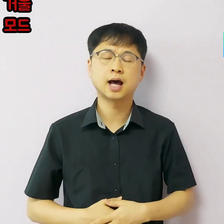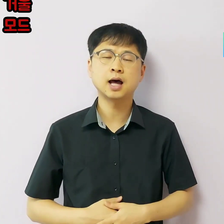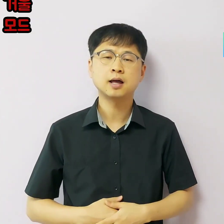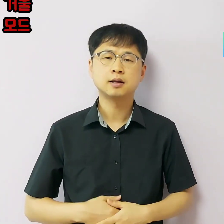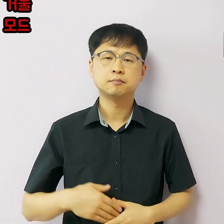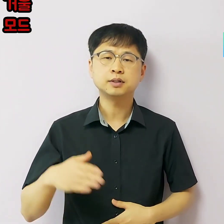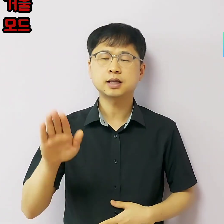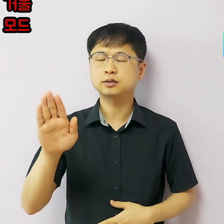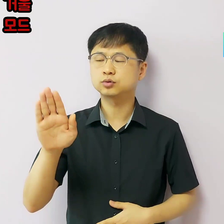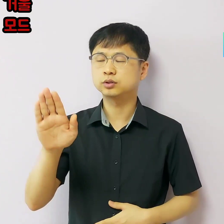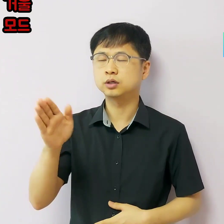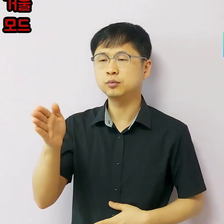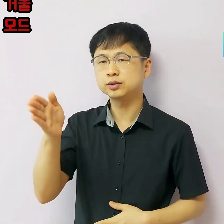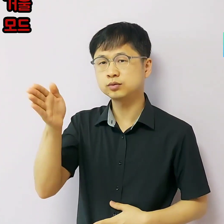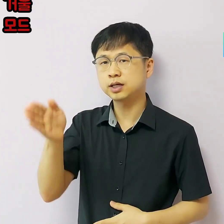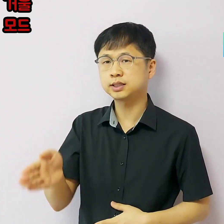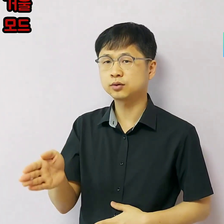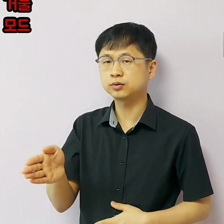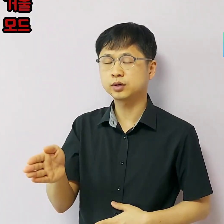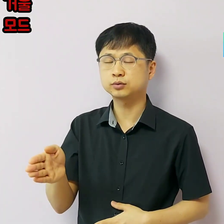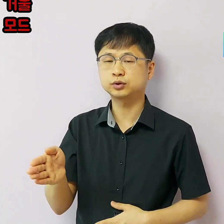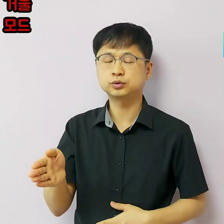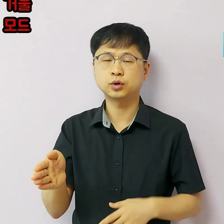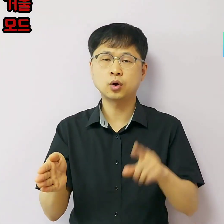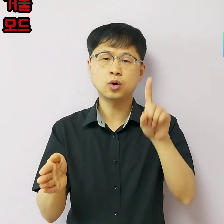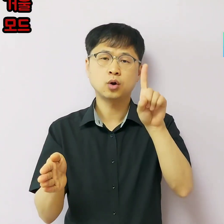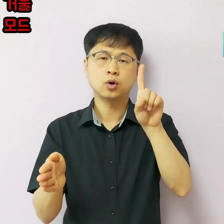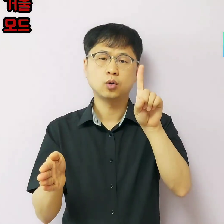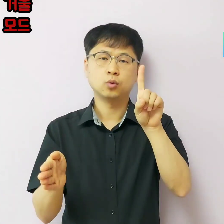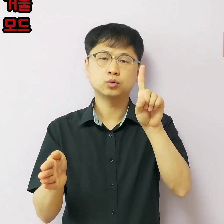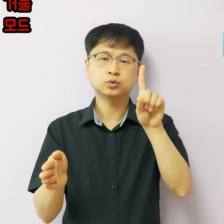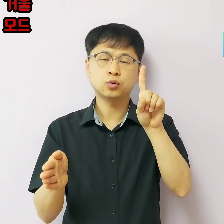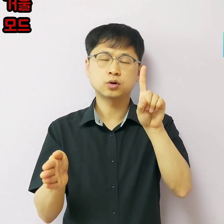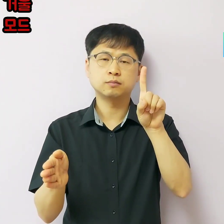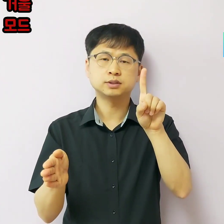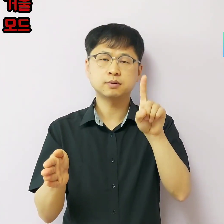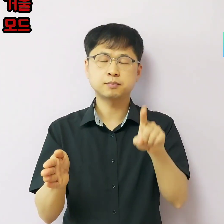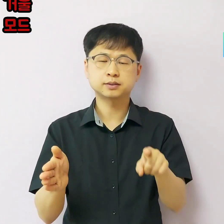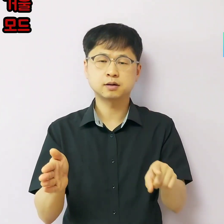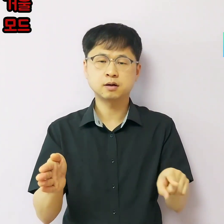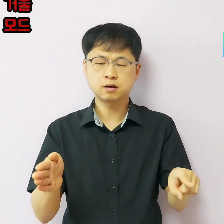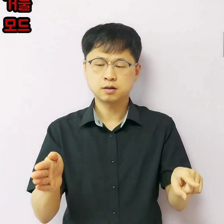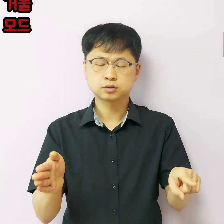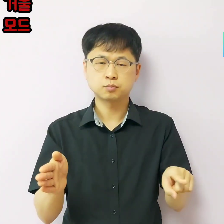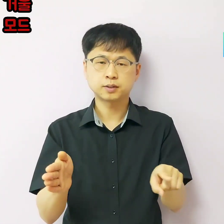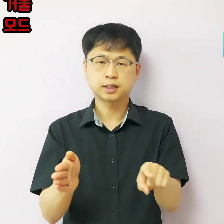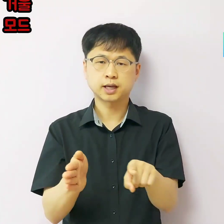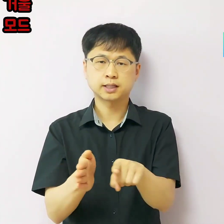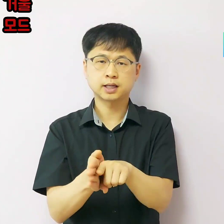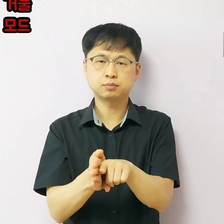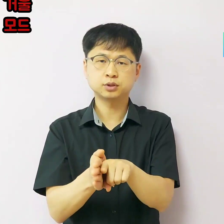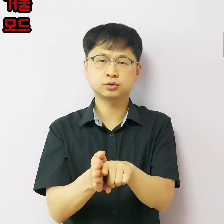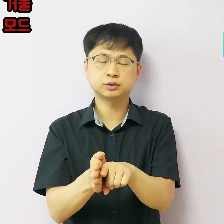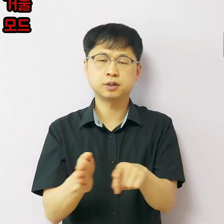해주었습니다. 믿다는 수어는 왼손날 세로로 세워주시고요. 오른손 검지만 펴서 손바닥에 갖다